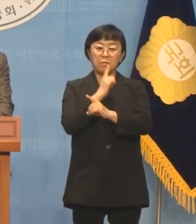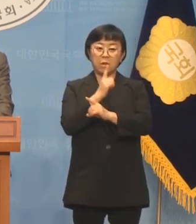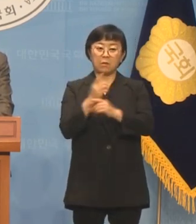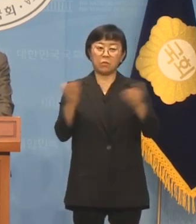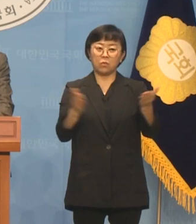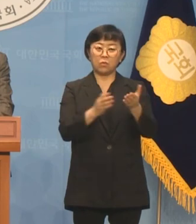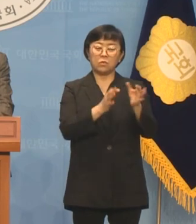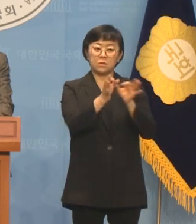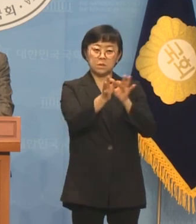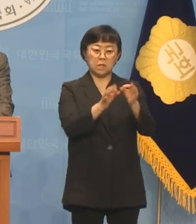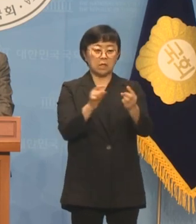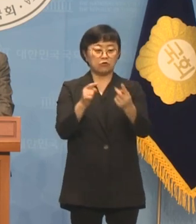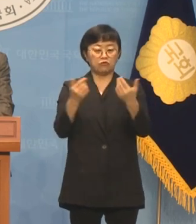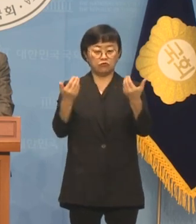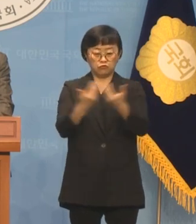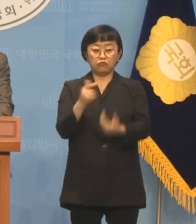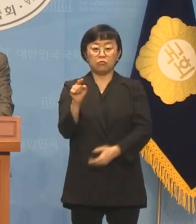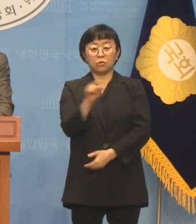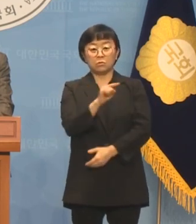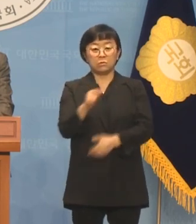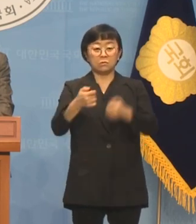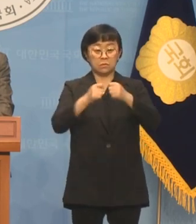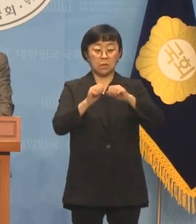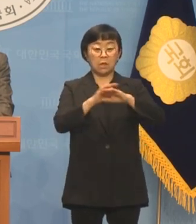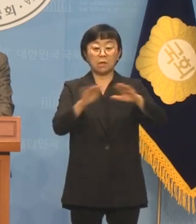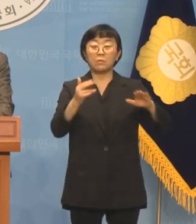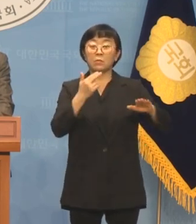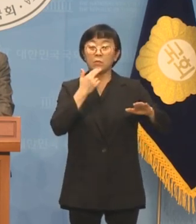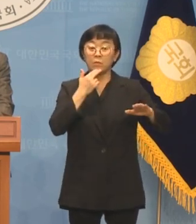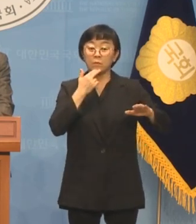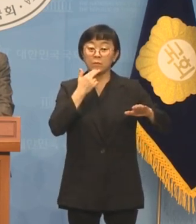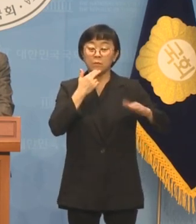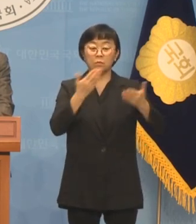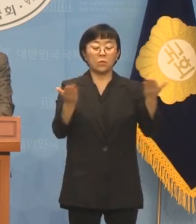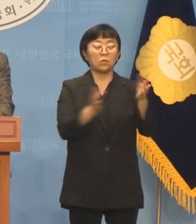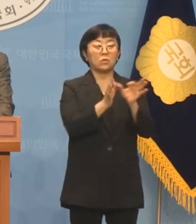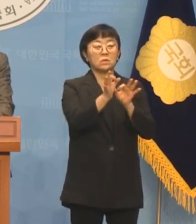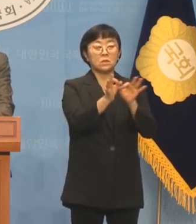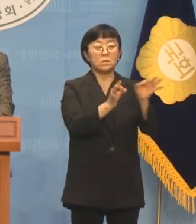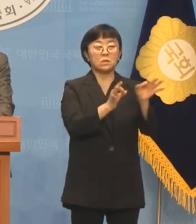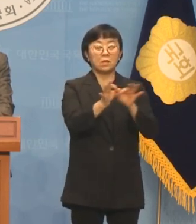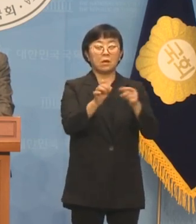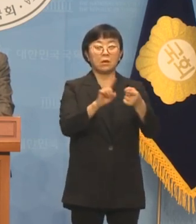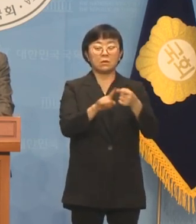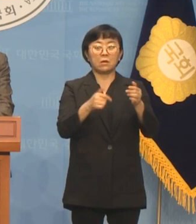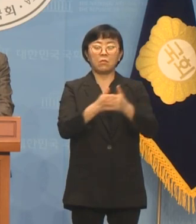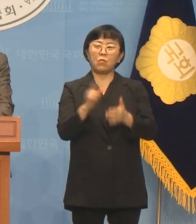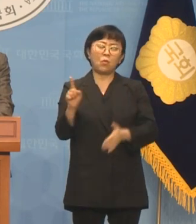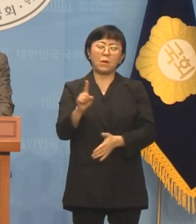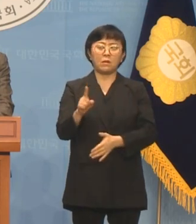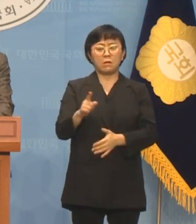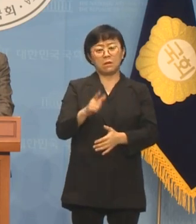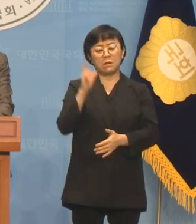노동시장 양극화에 대한 구체적 해법 없이 노동시장 유연화만